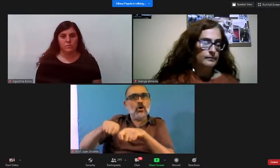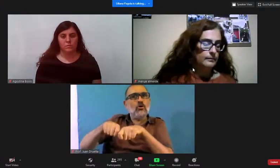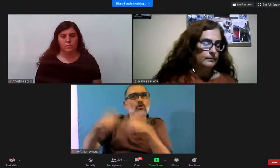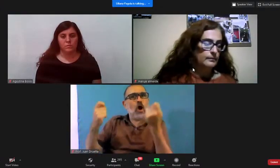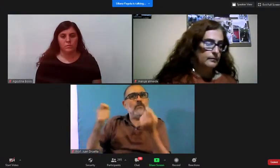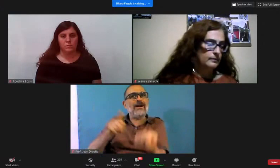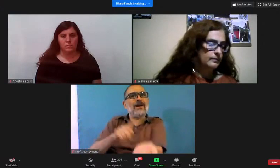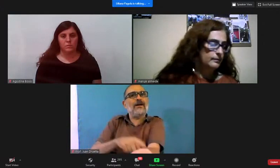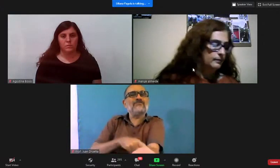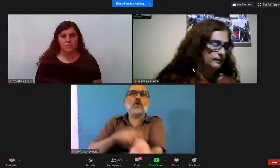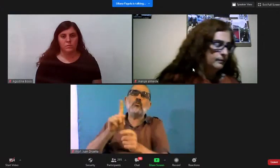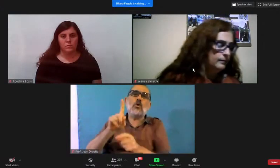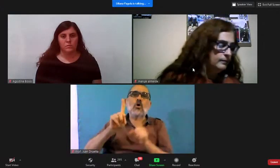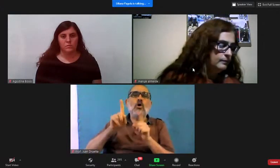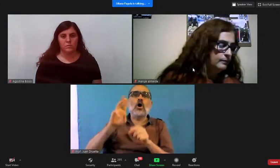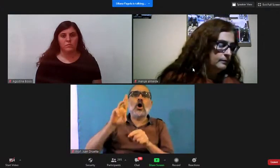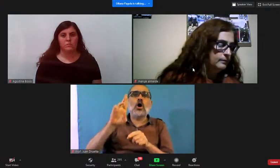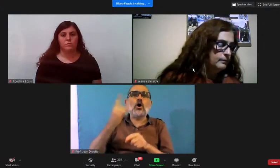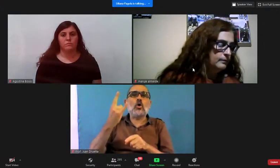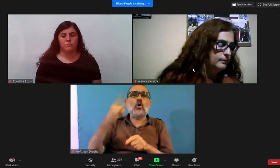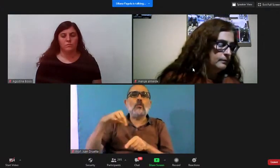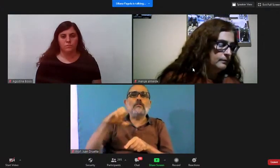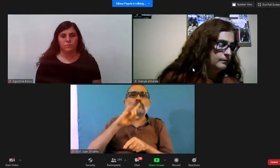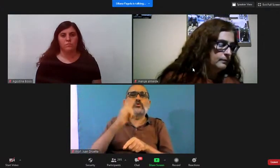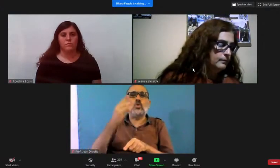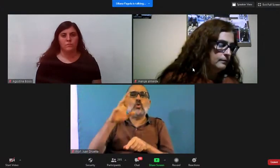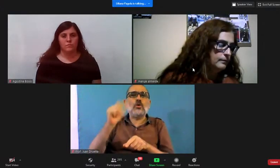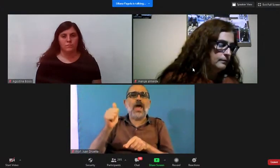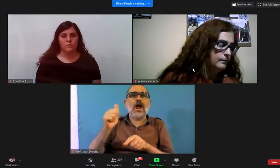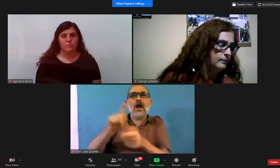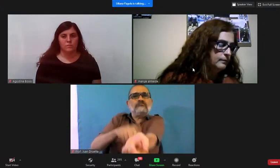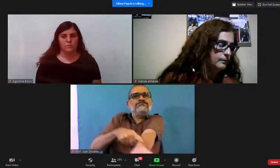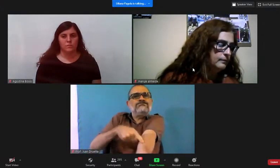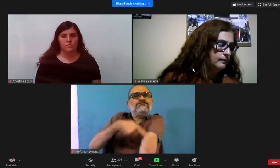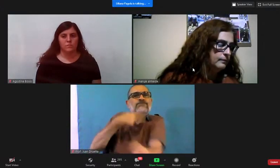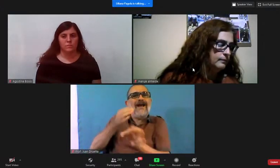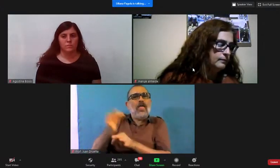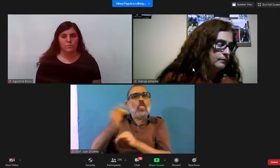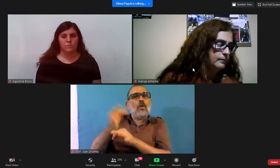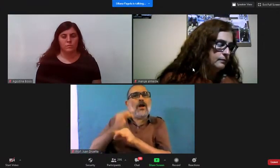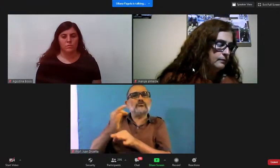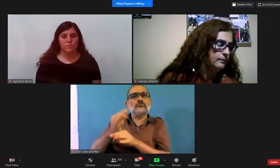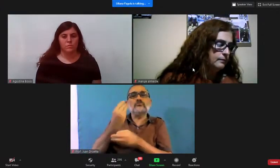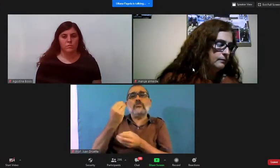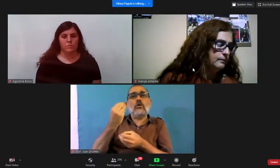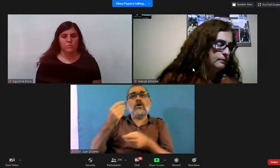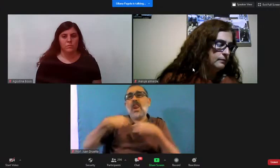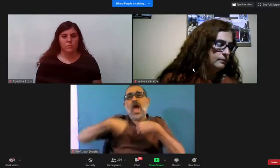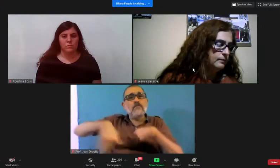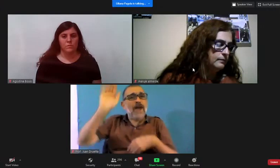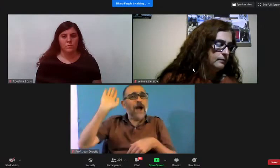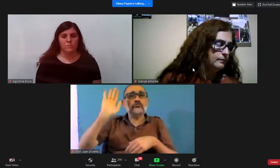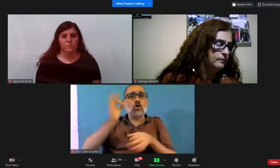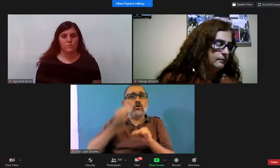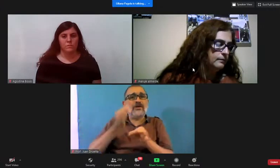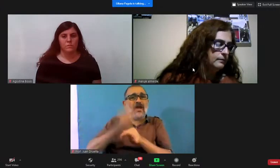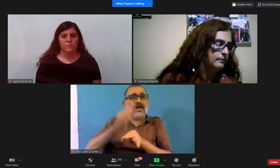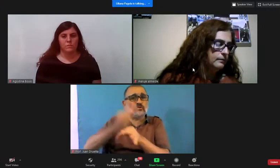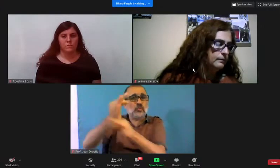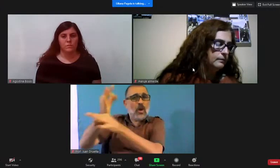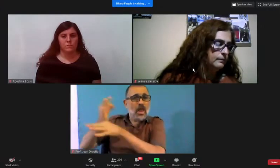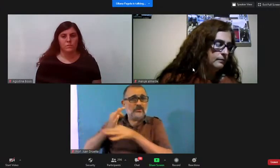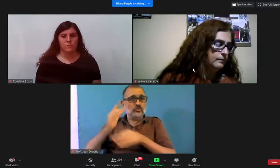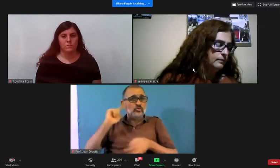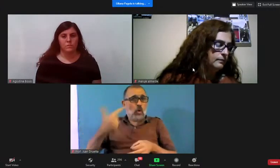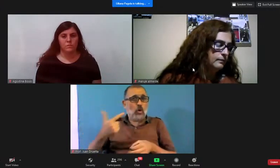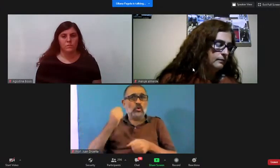por ejemplo, en lo que hace la educación. De esa manera se produce como una ruptura de estos